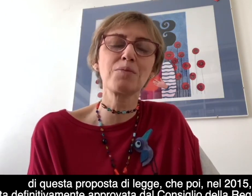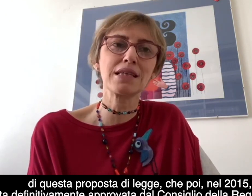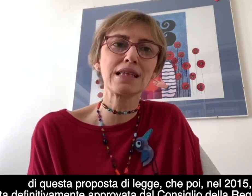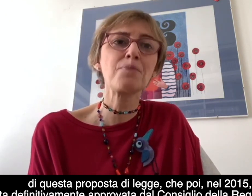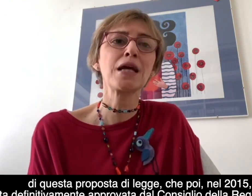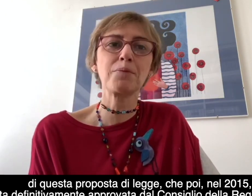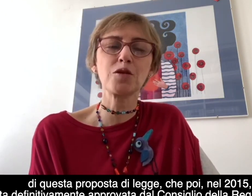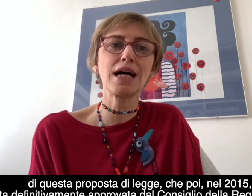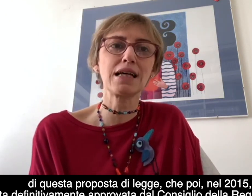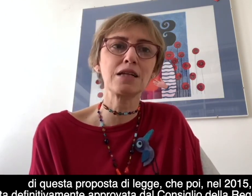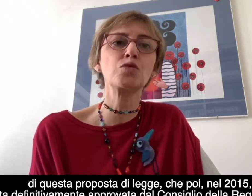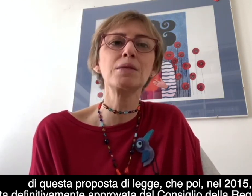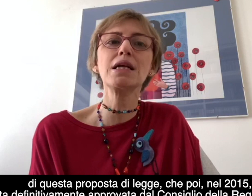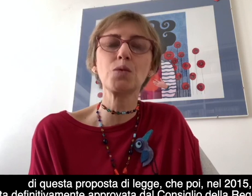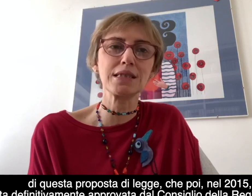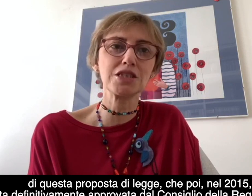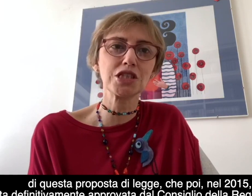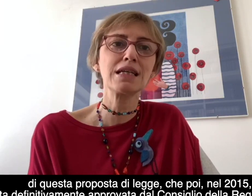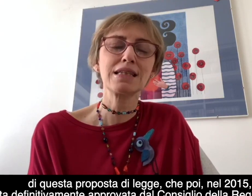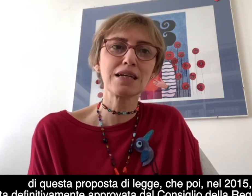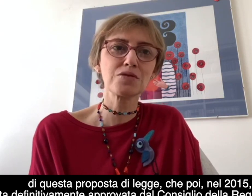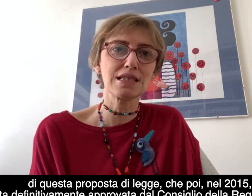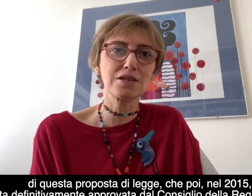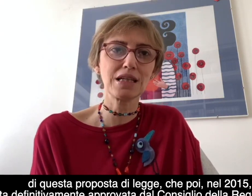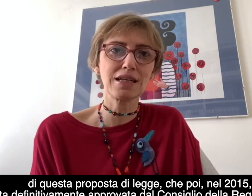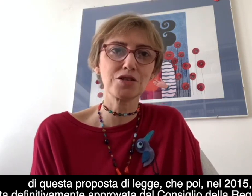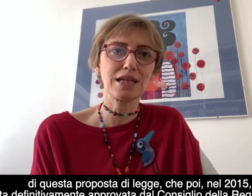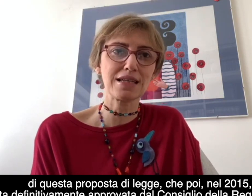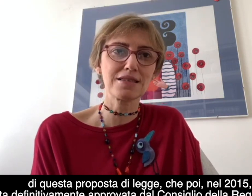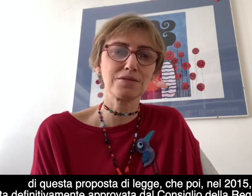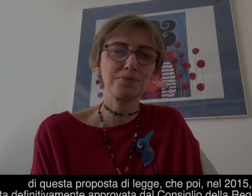approvata nel 2015 dal consiglio della regione lazio